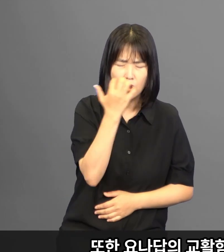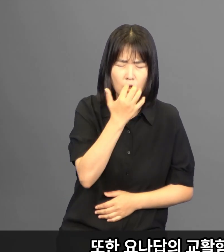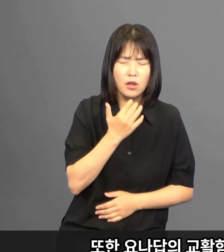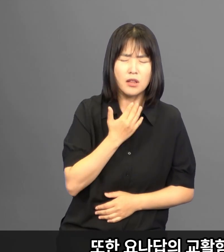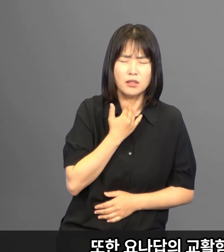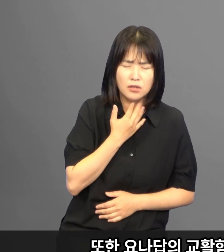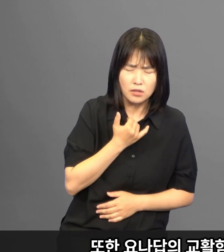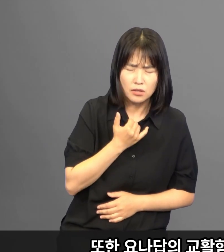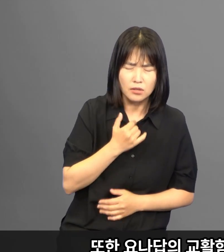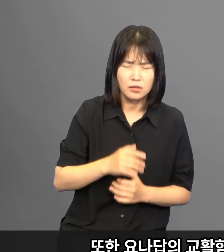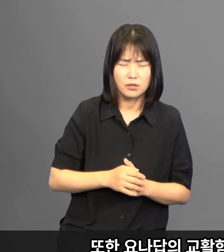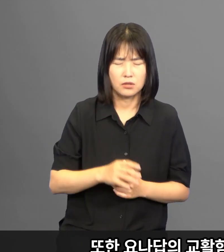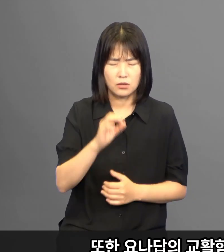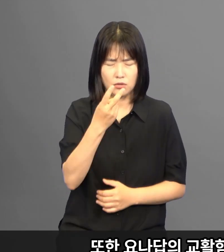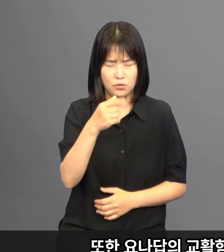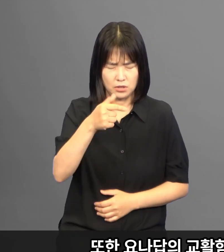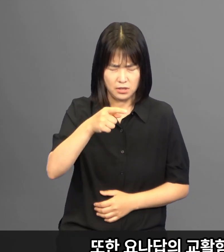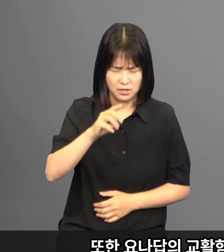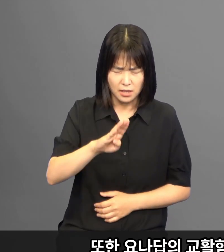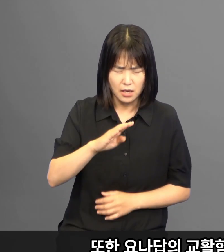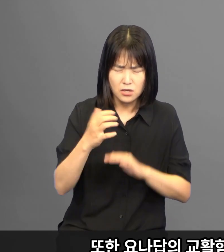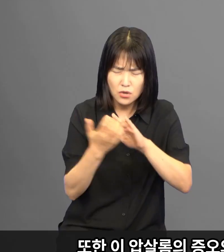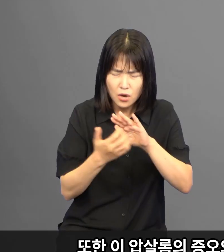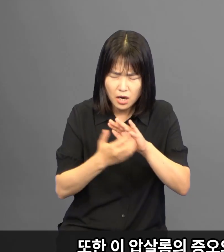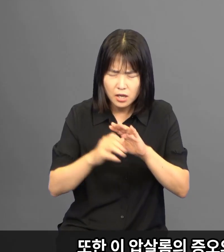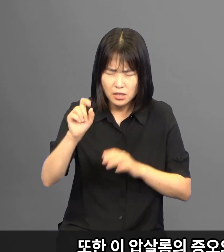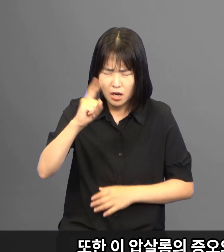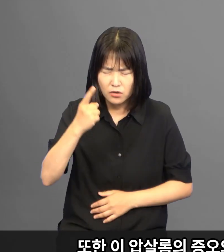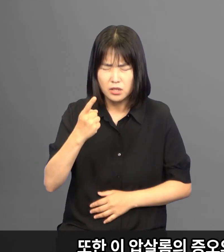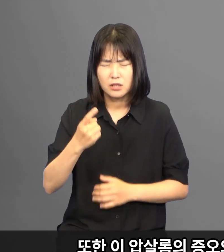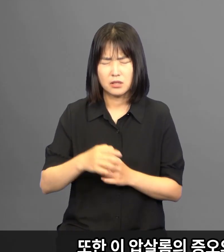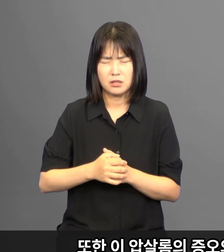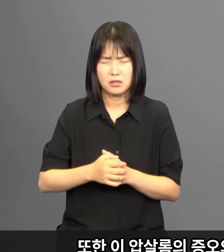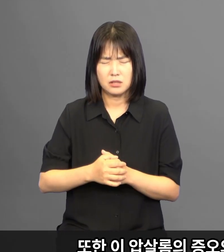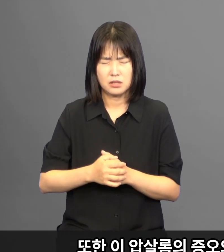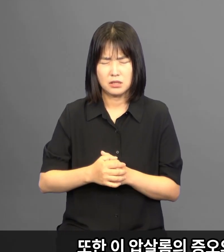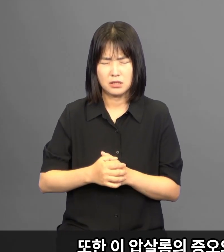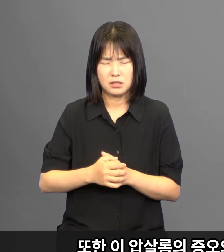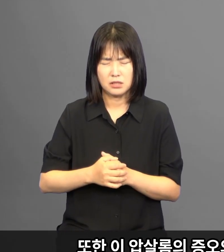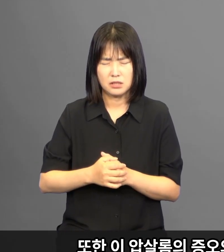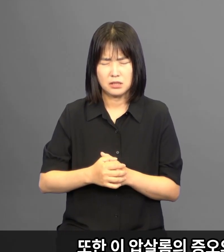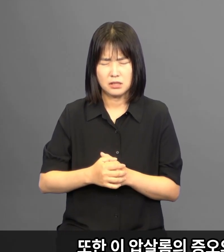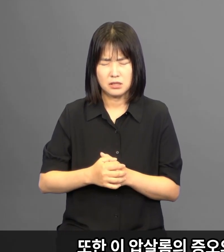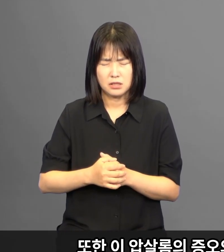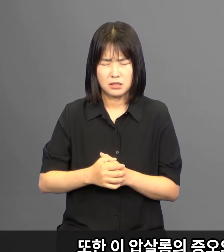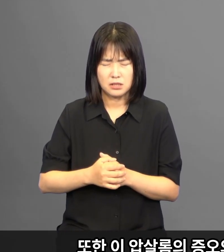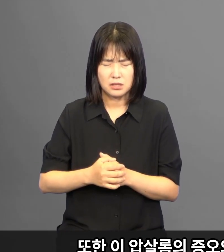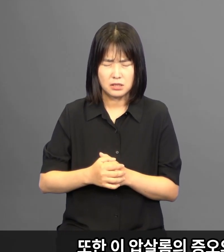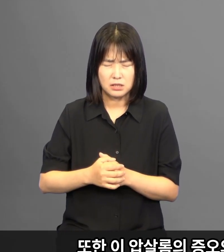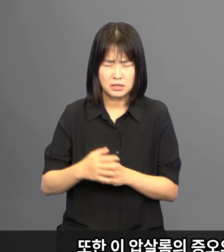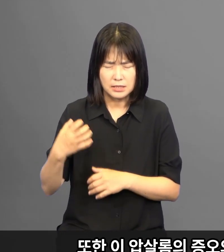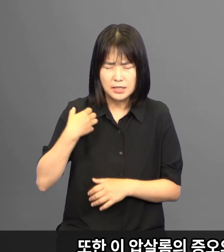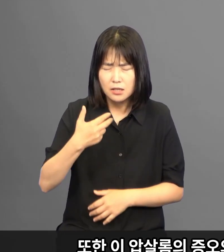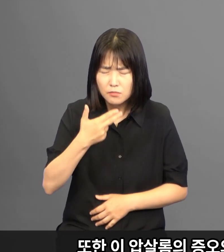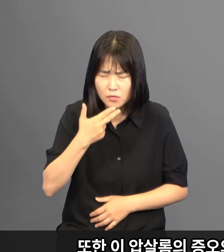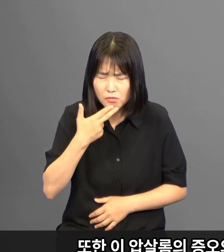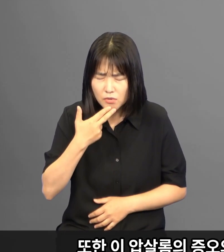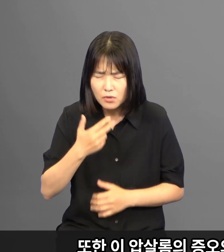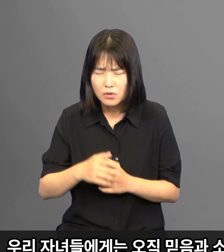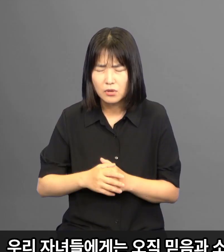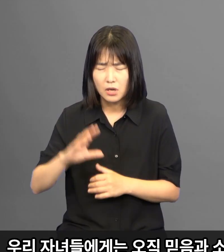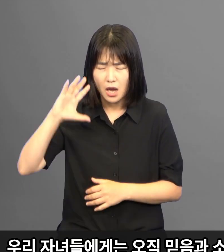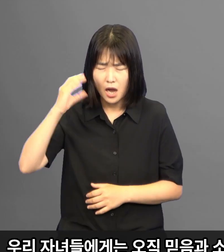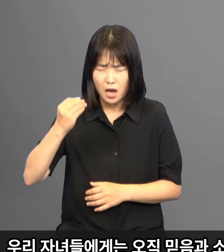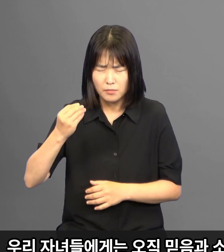요나답의 이 교활함과 다윗의 무책임한 마음과 또한 이 압살롬의 증오의 모든 악한 것이 다